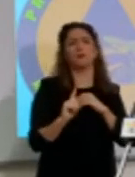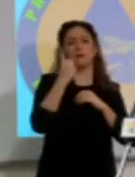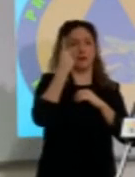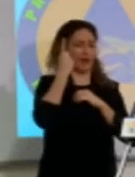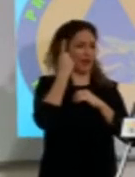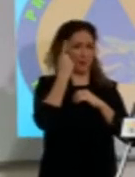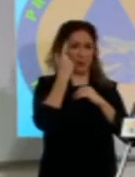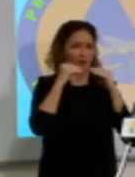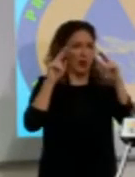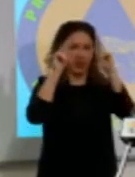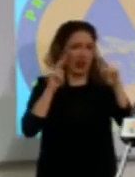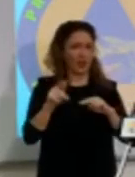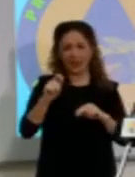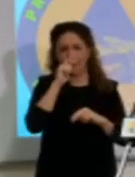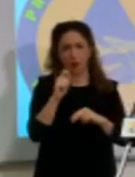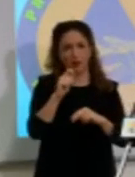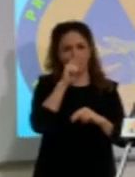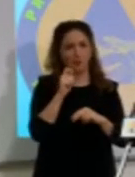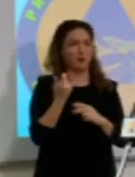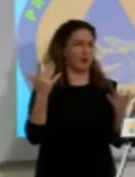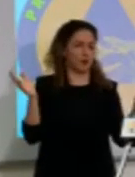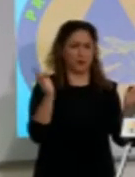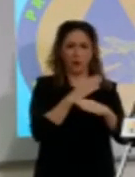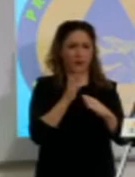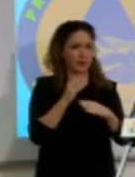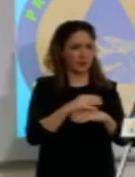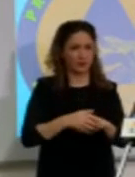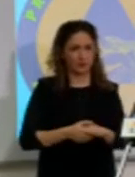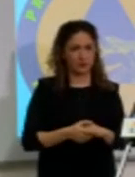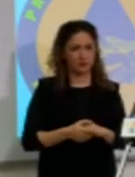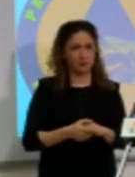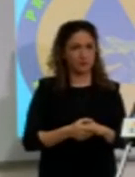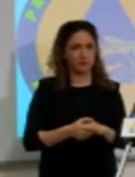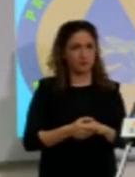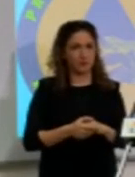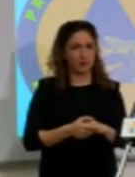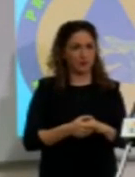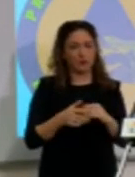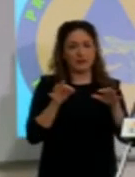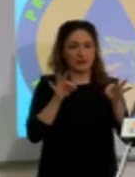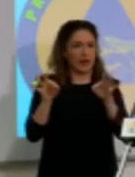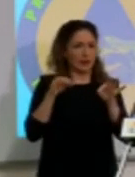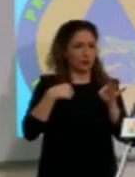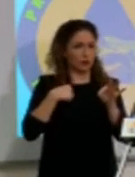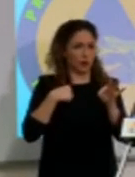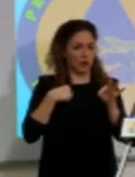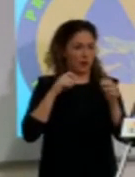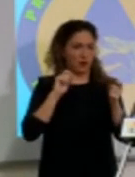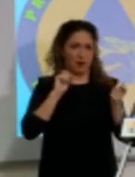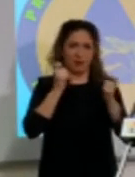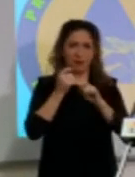positivi nelle ultime 24 ore 2.782 nuovi contagiati con